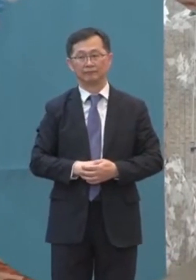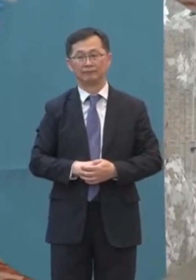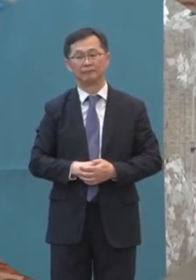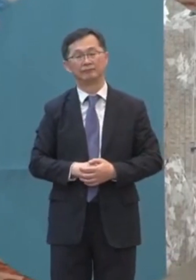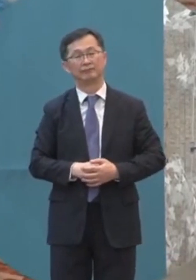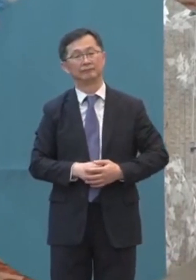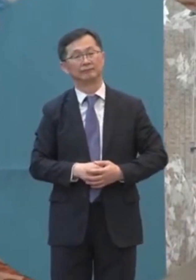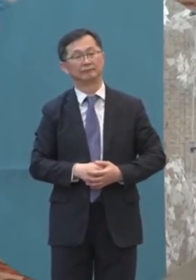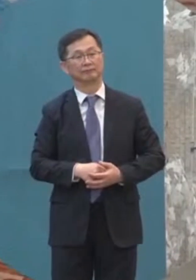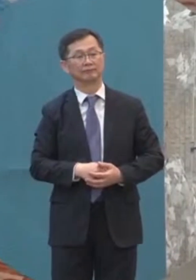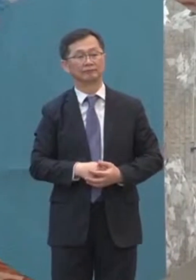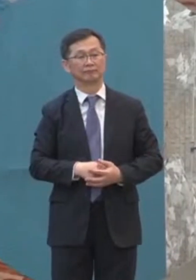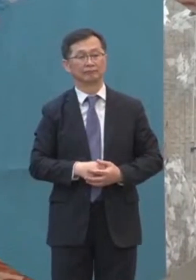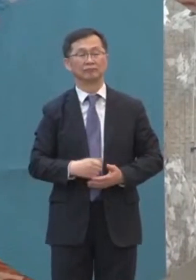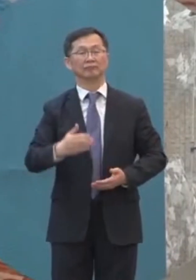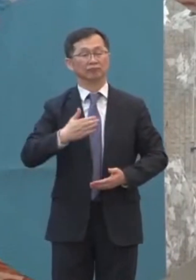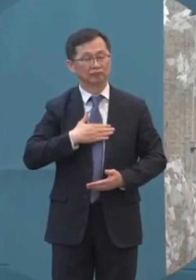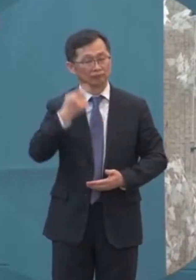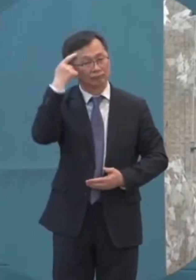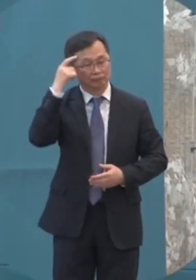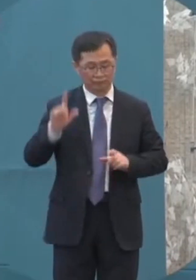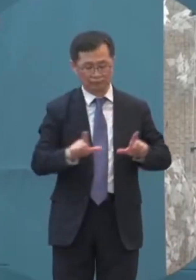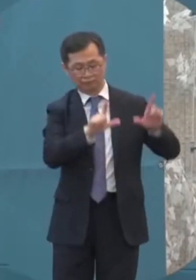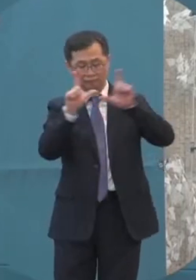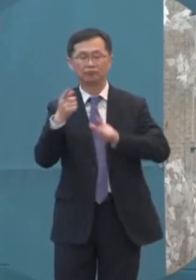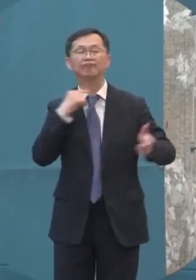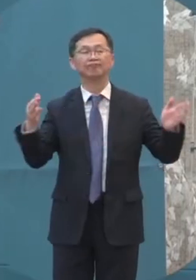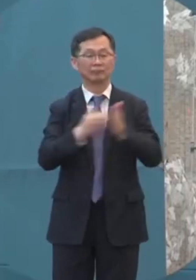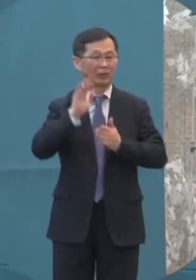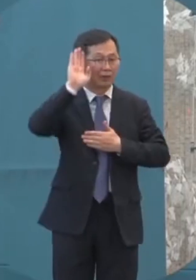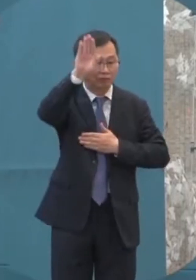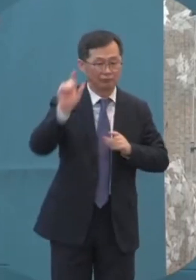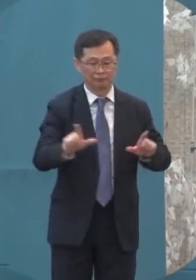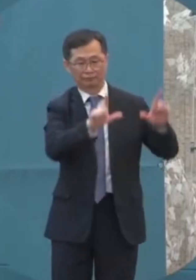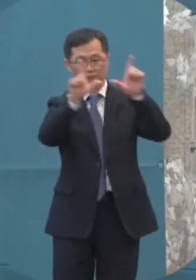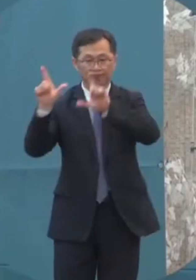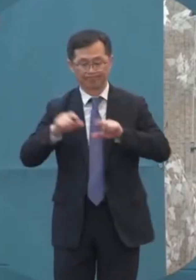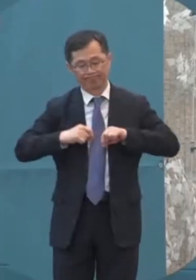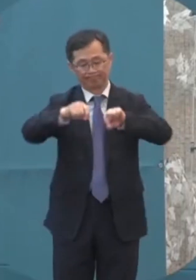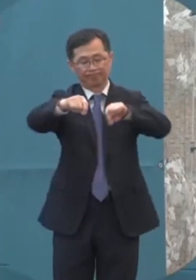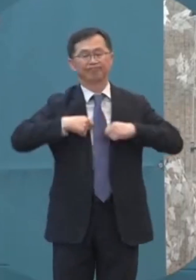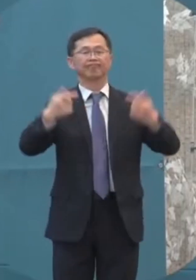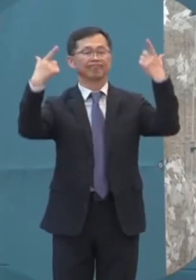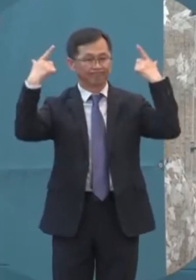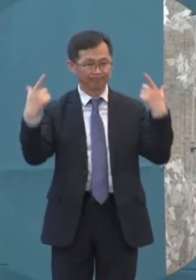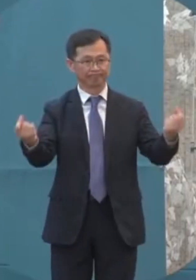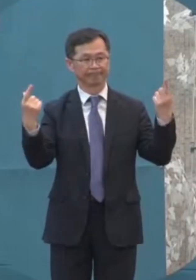저는 그렇게 살아왔고 앞으로도 그렇게 살다 죽을 겁니다.